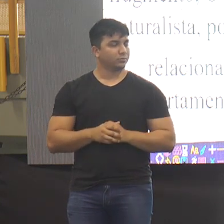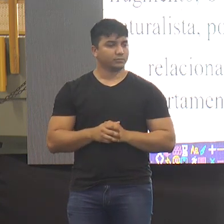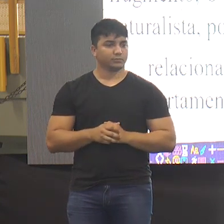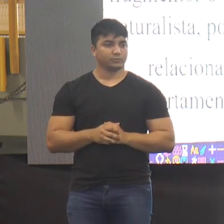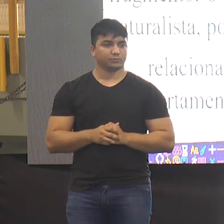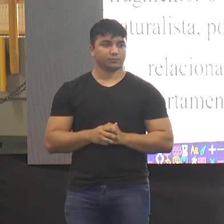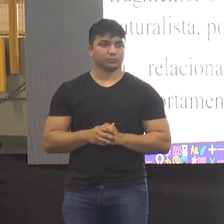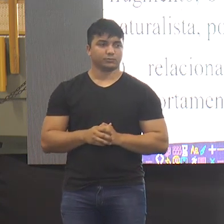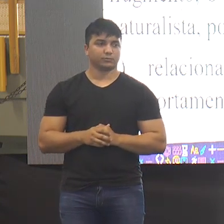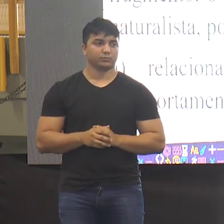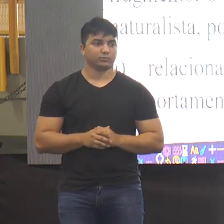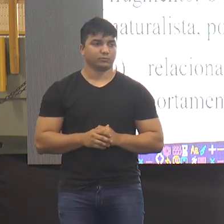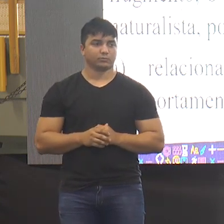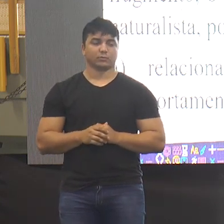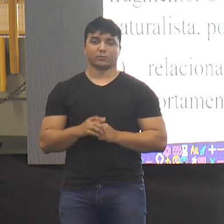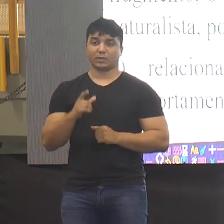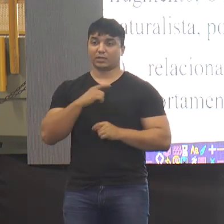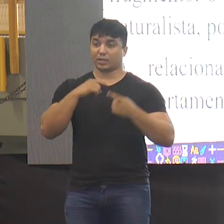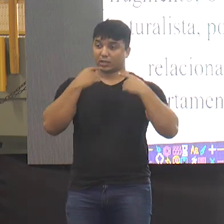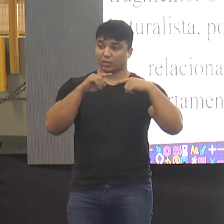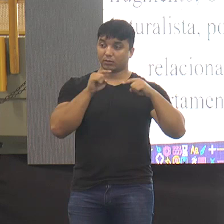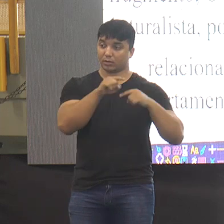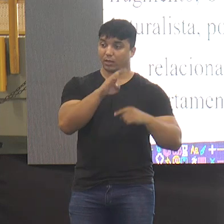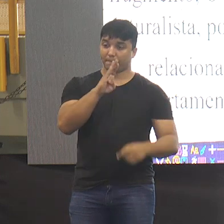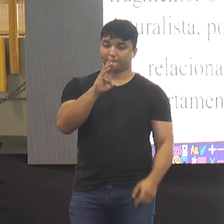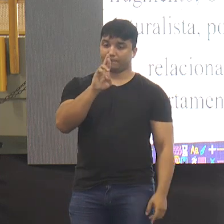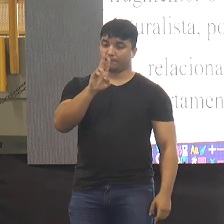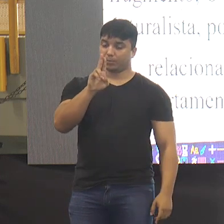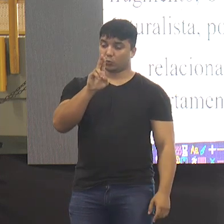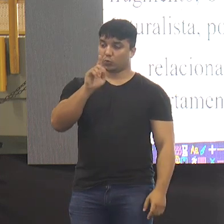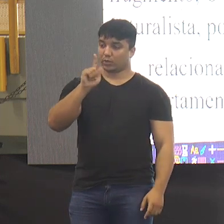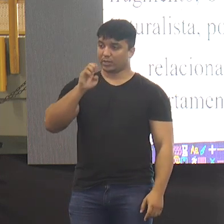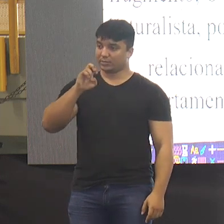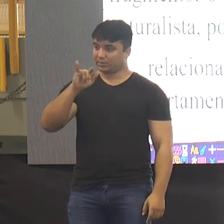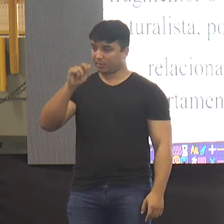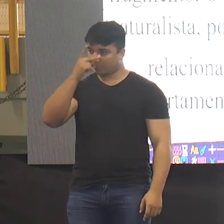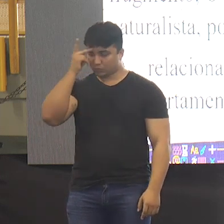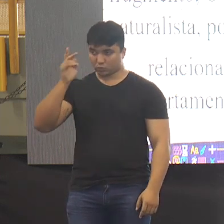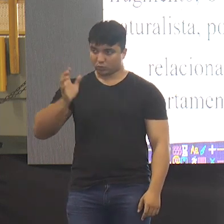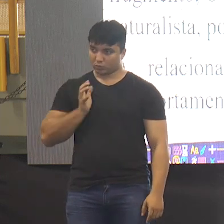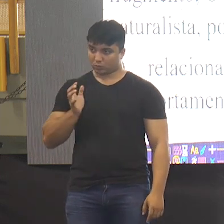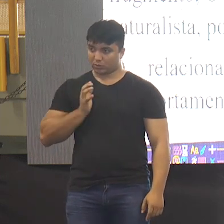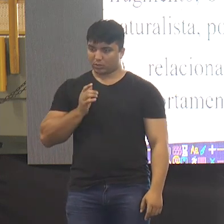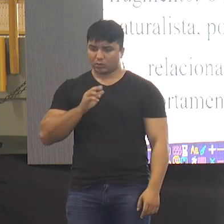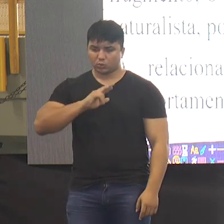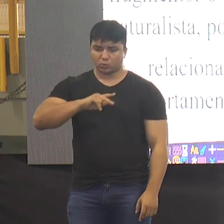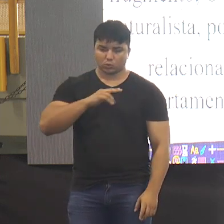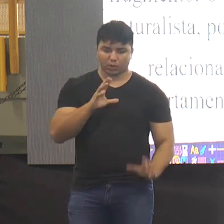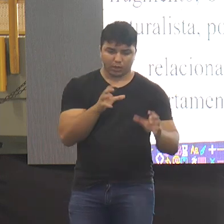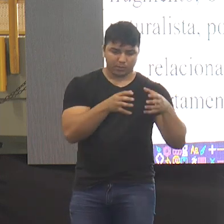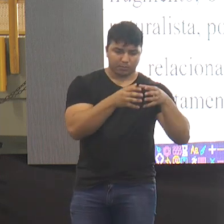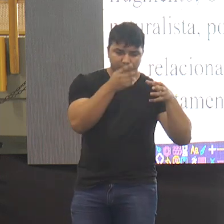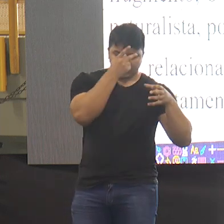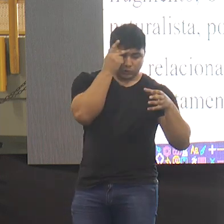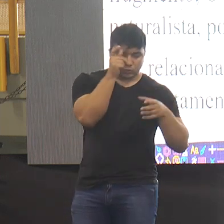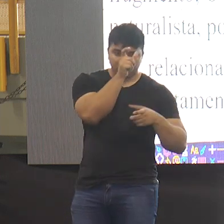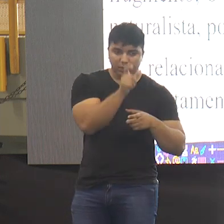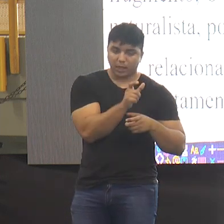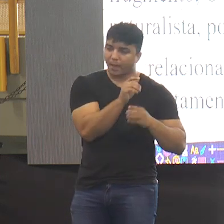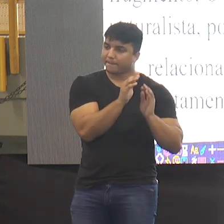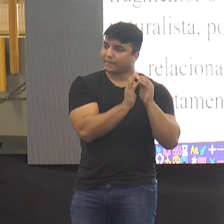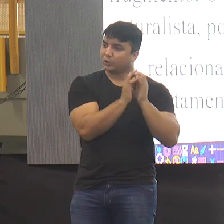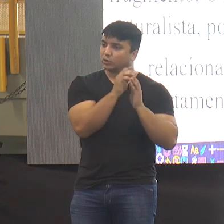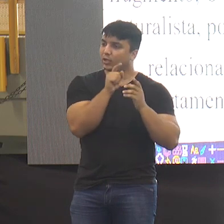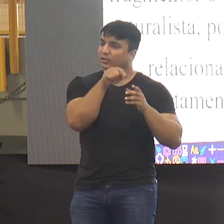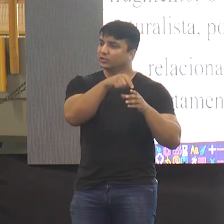Veja, a crítica à burguesia não é feita pelo personagem. Não